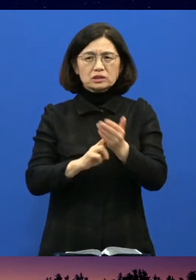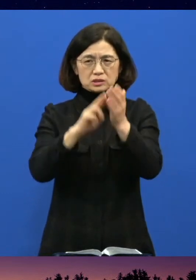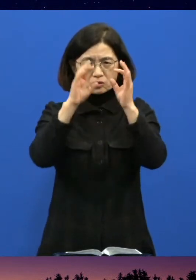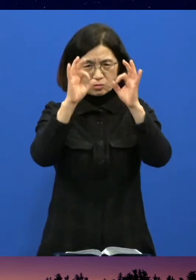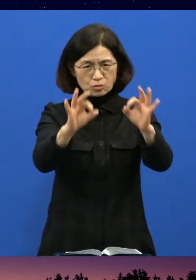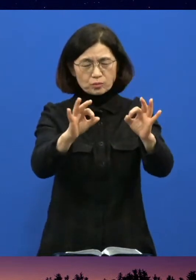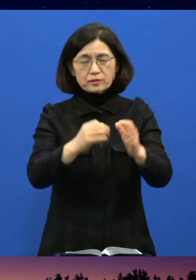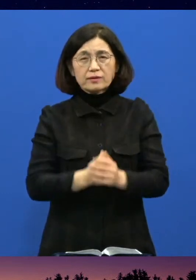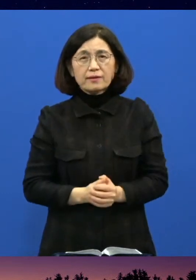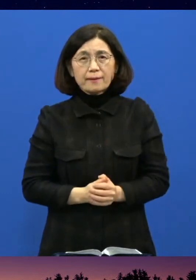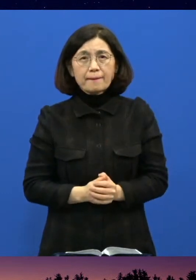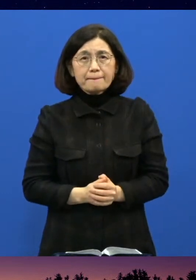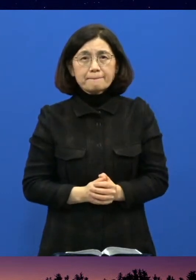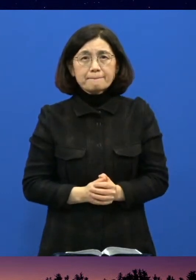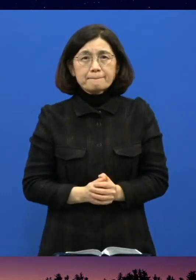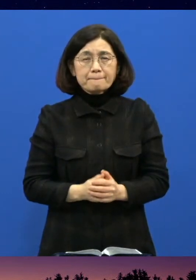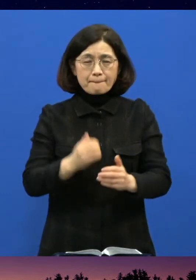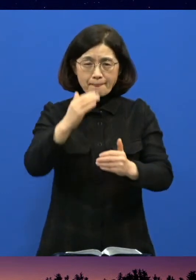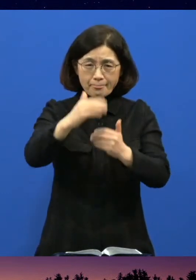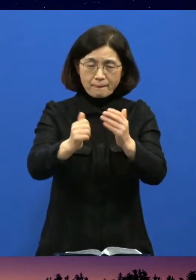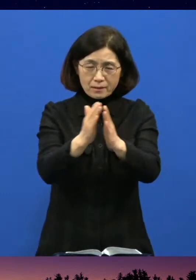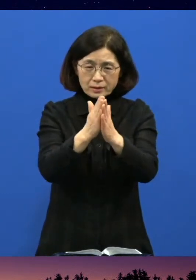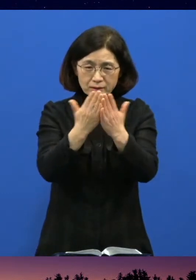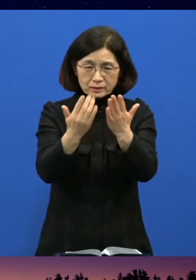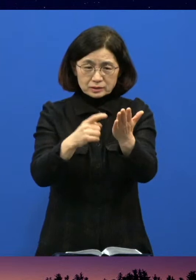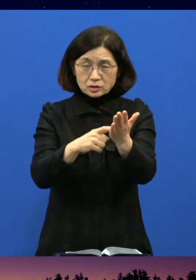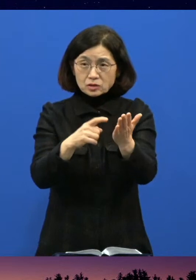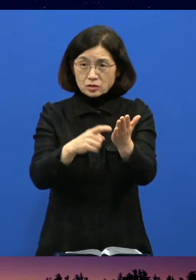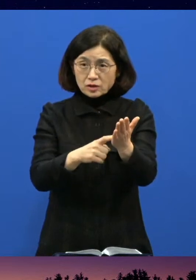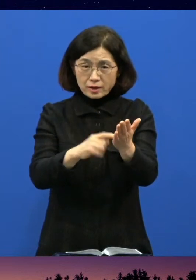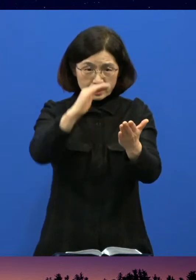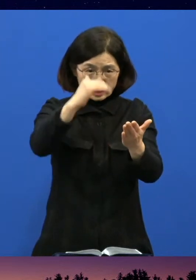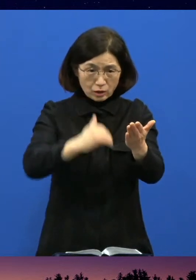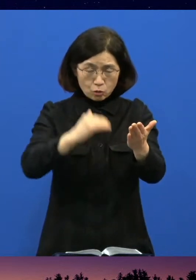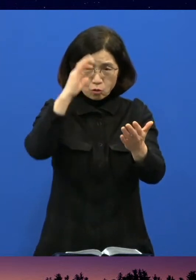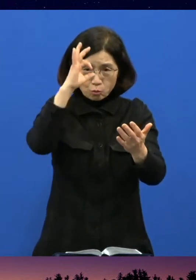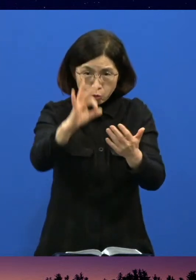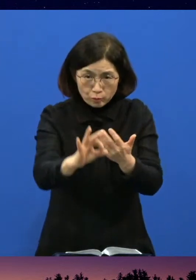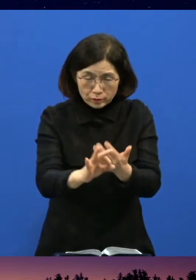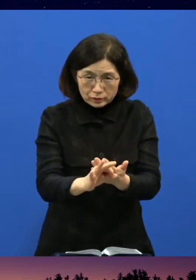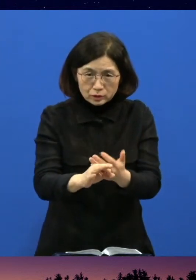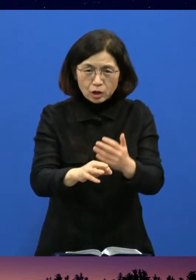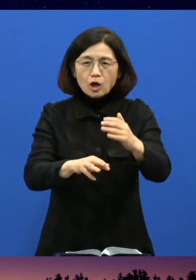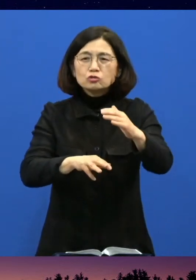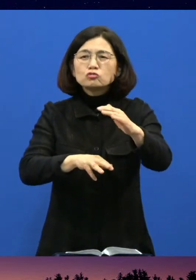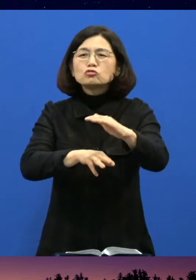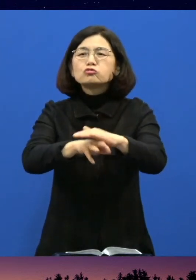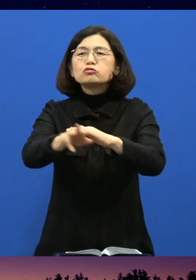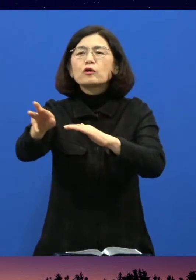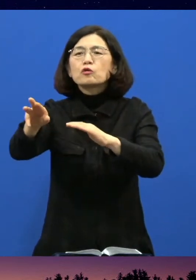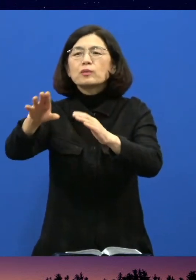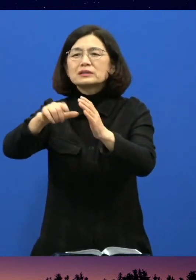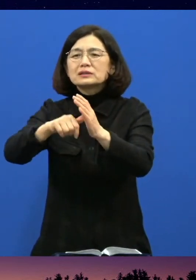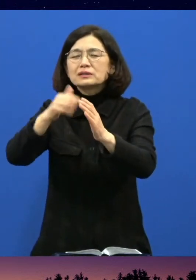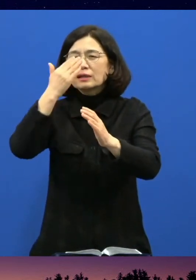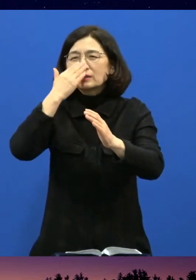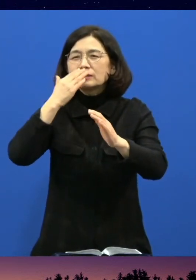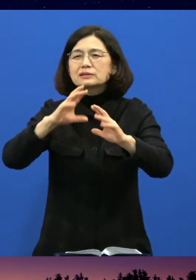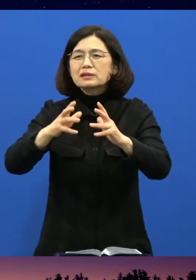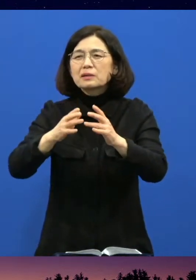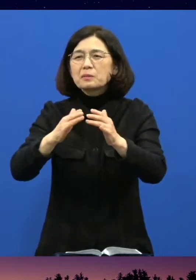성경에 여러분 그렇게 기적이 많이 일어났던 때는 없었어요. 그런데 이스라엘 백성들이 어때요, 여러분? 기적을